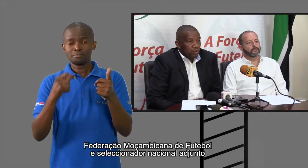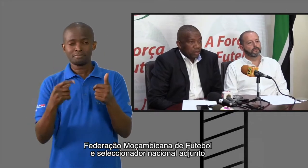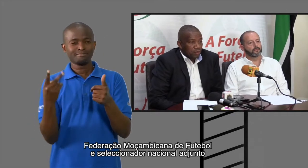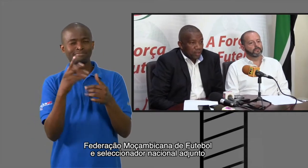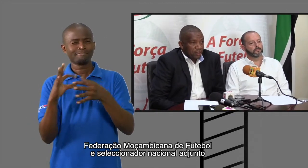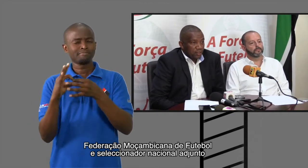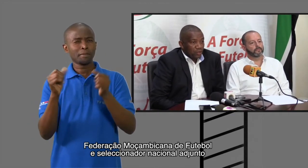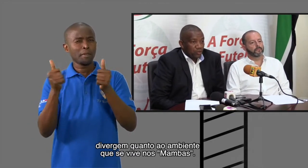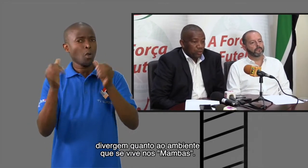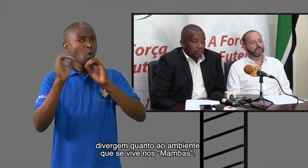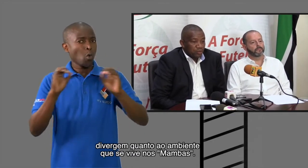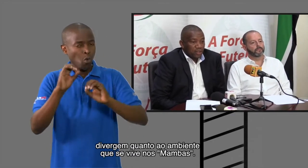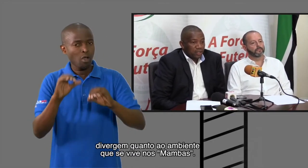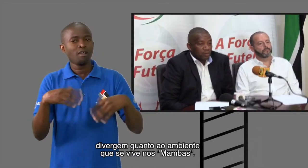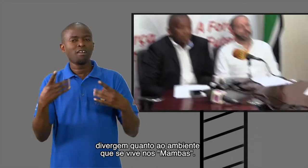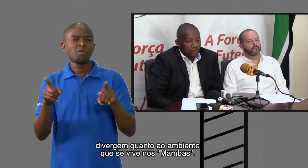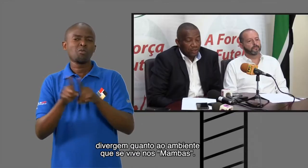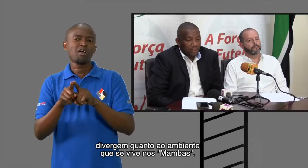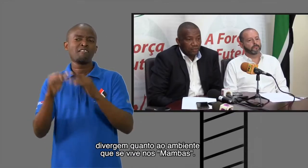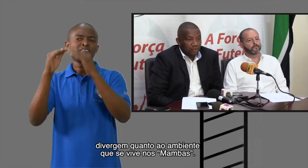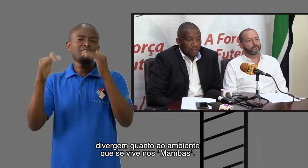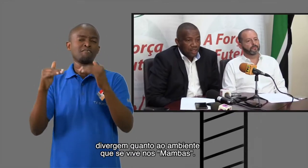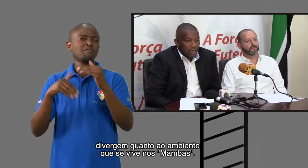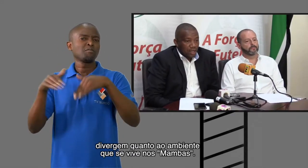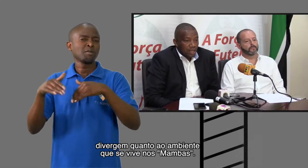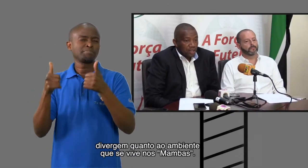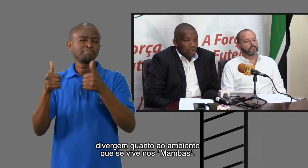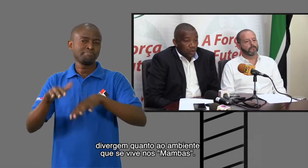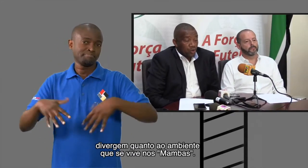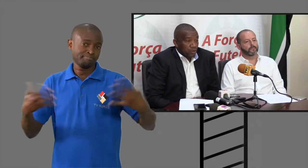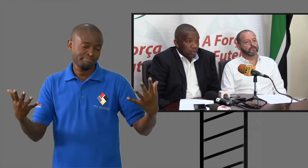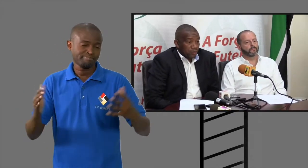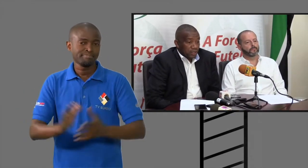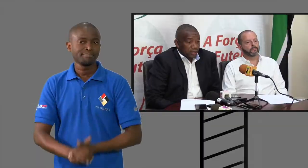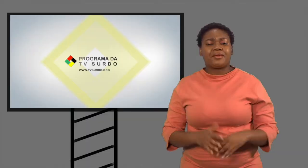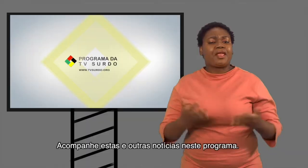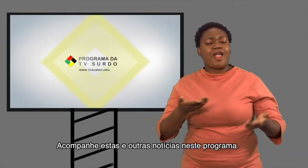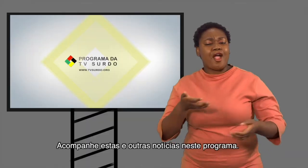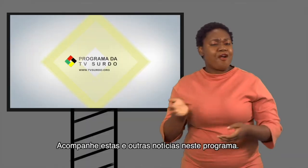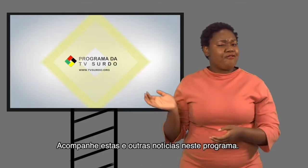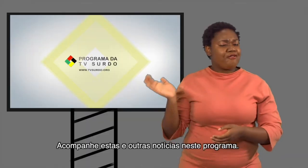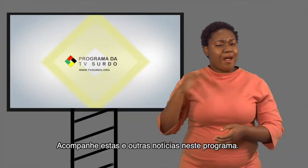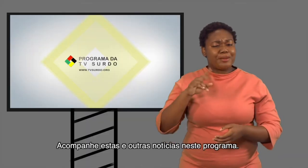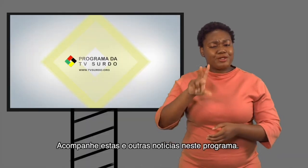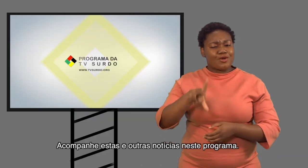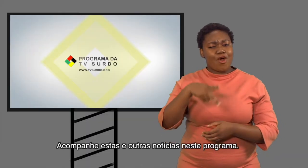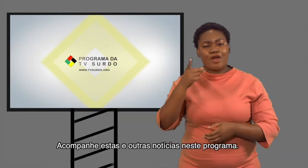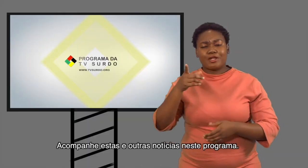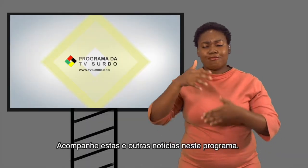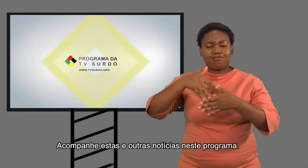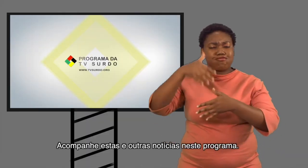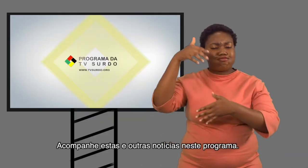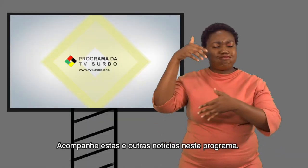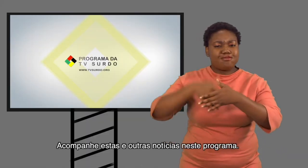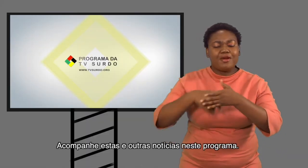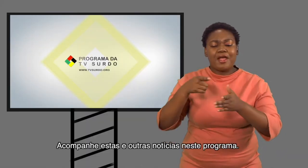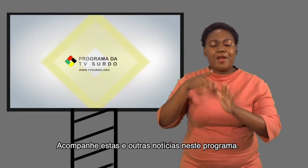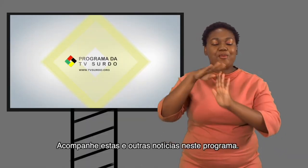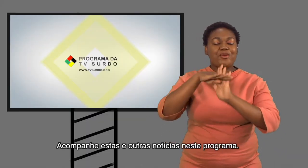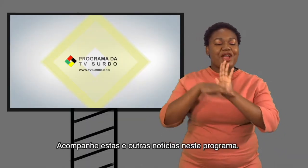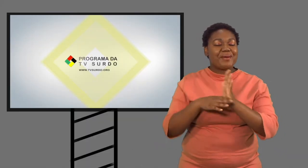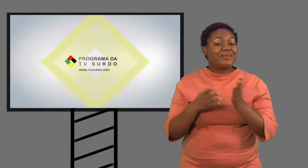Adjunto divergem quanto ao mau ambiente que se vive nos Mambas. Acompanhe estas e outras notícias